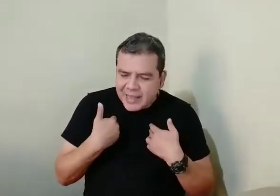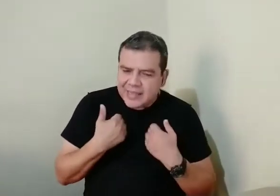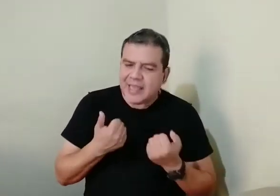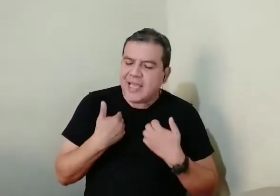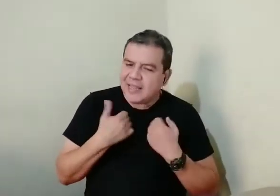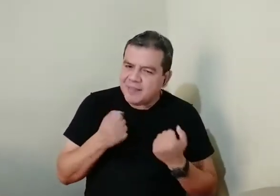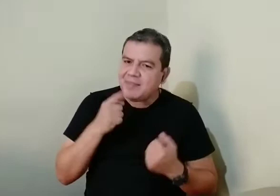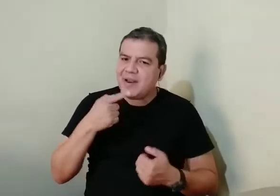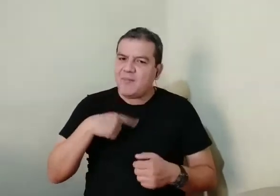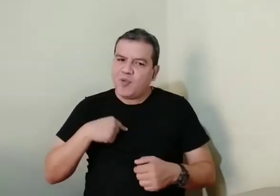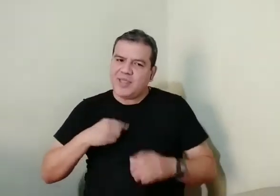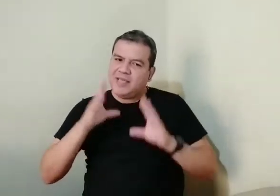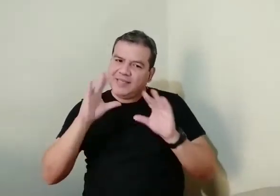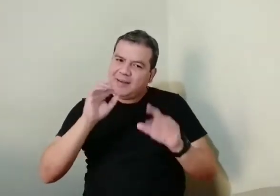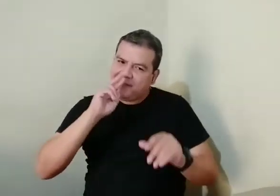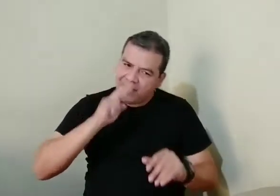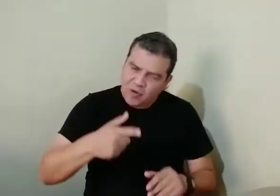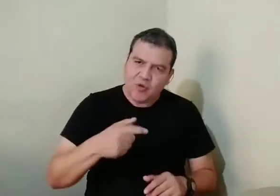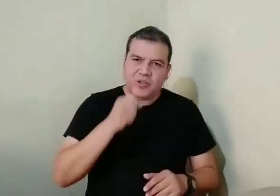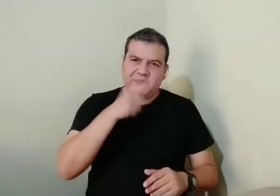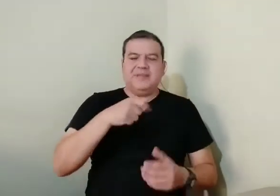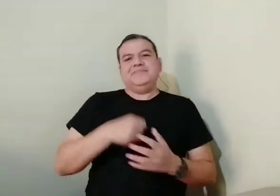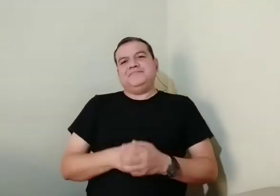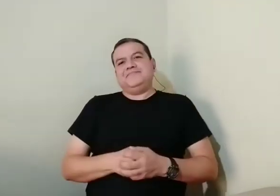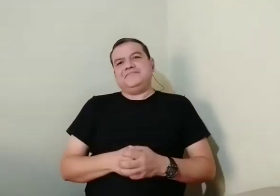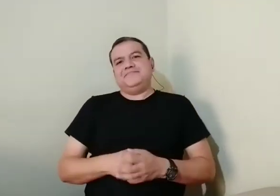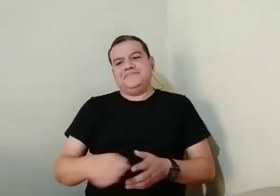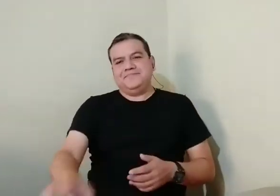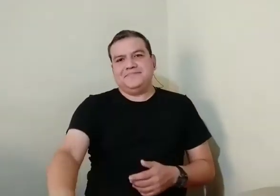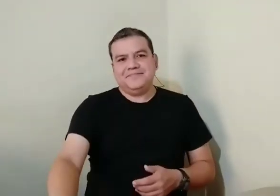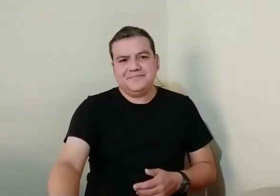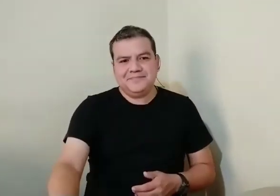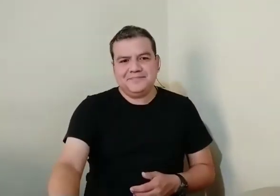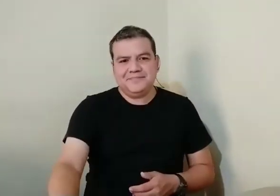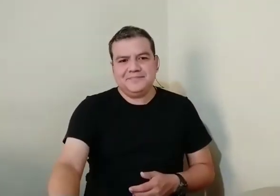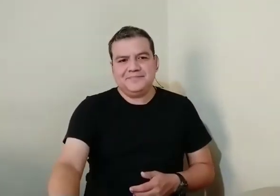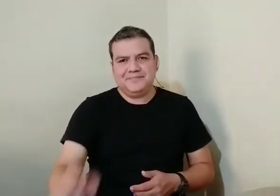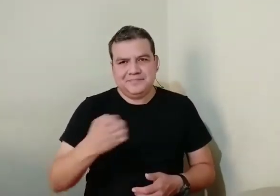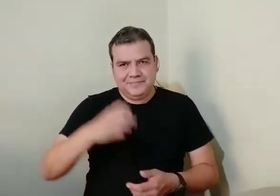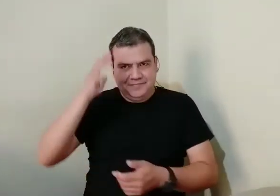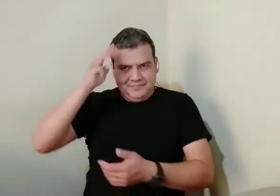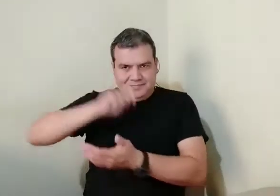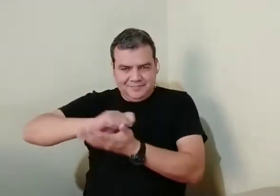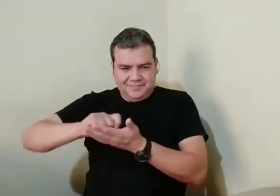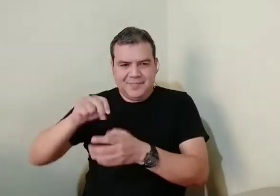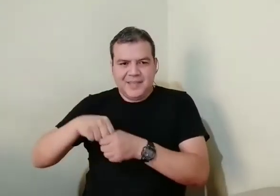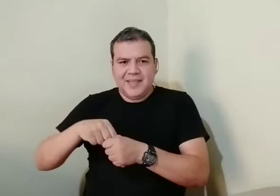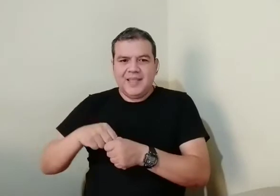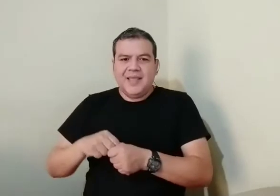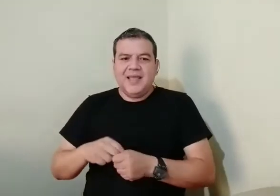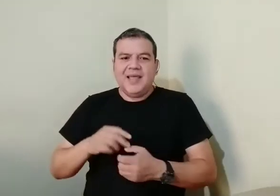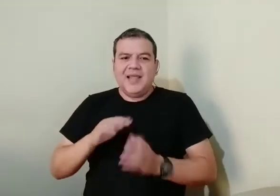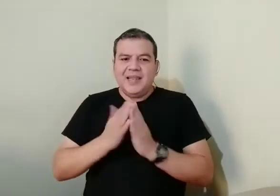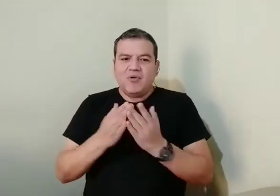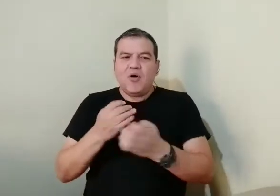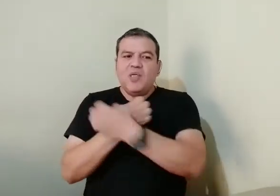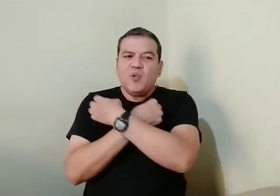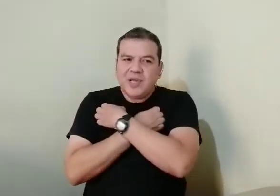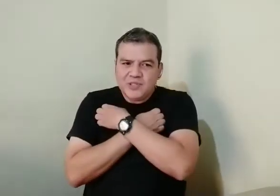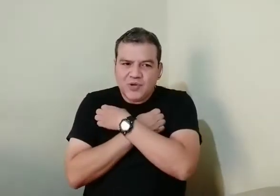212. La buena enseñanza también funciona en los niveles emocional y personal.